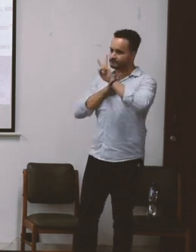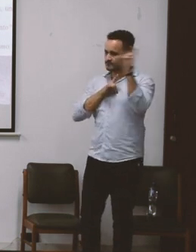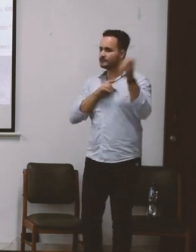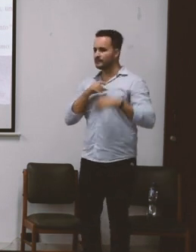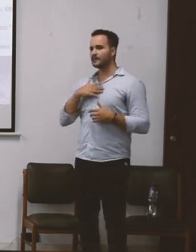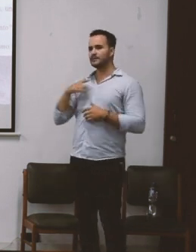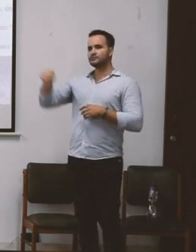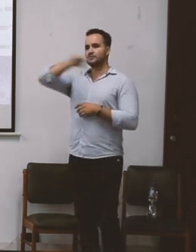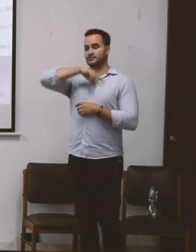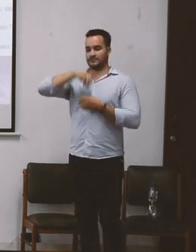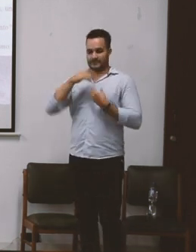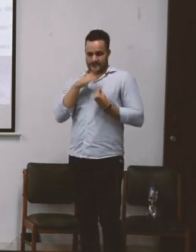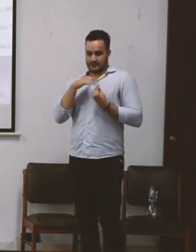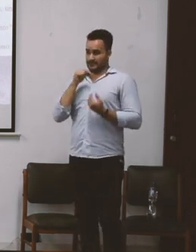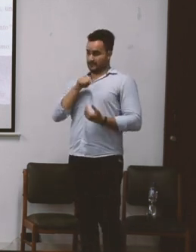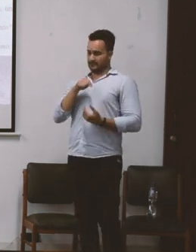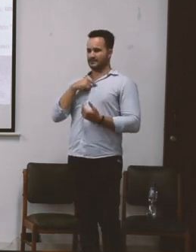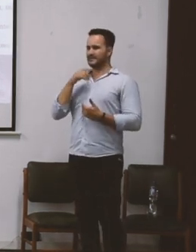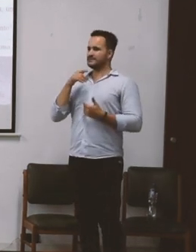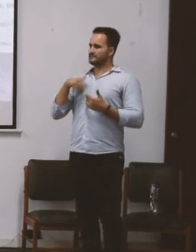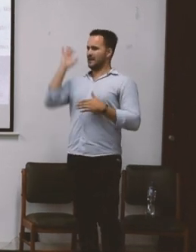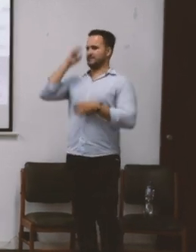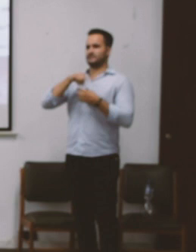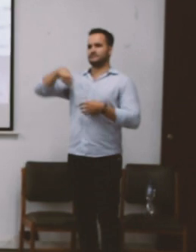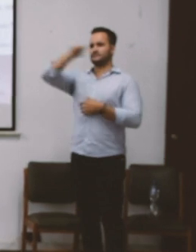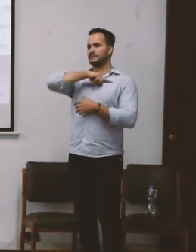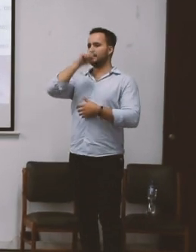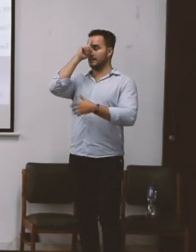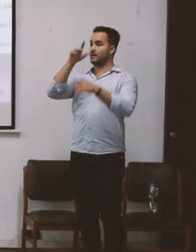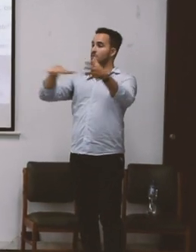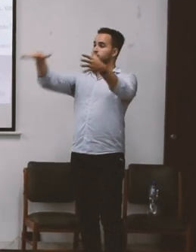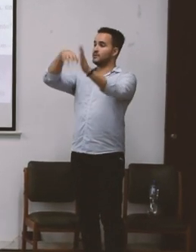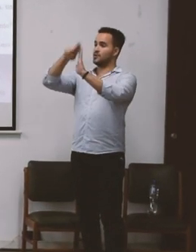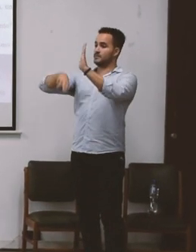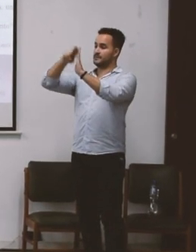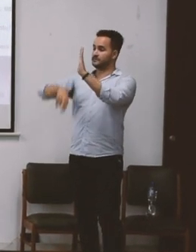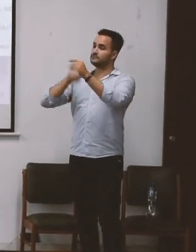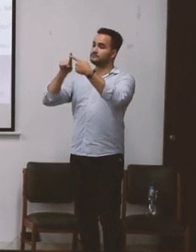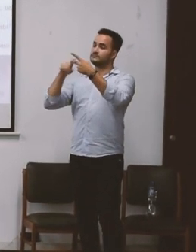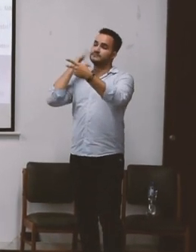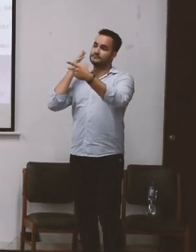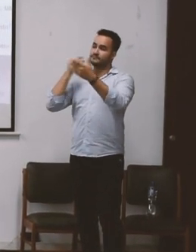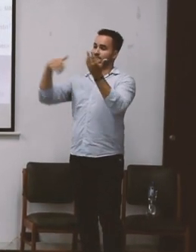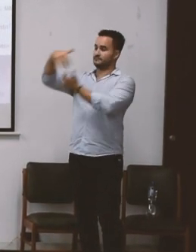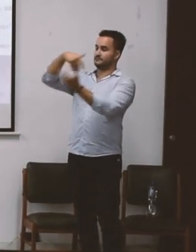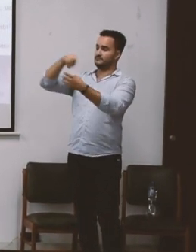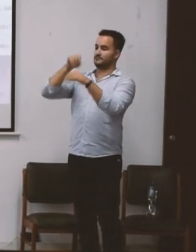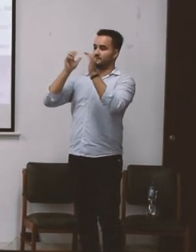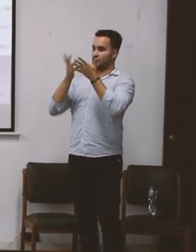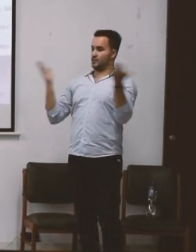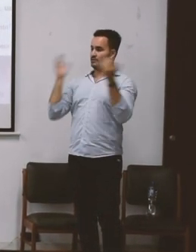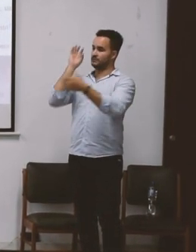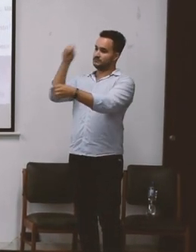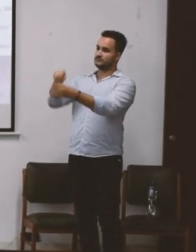y afectación siguen limitadas a un conjunto de posibilidades normativas que traducen ciertas experiencias en obstáculos,